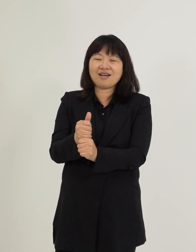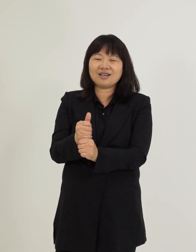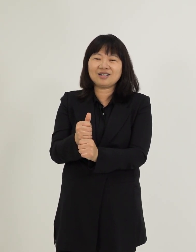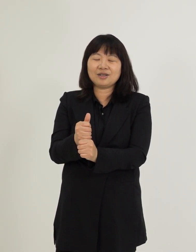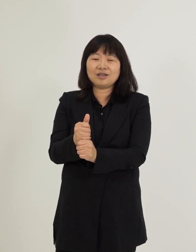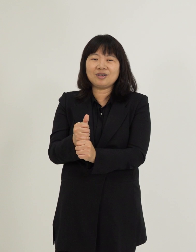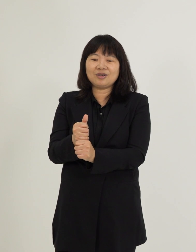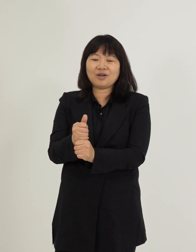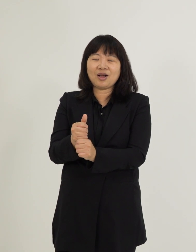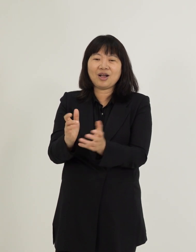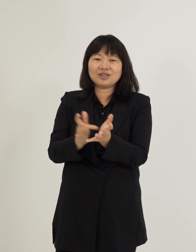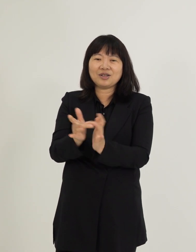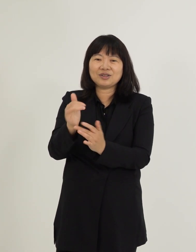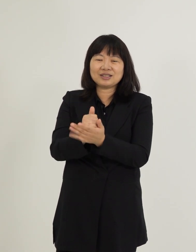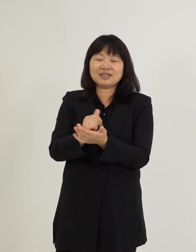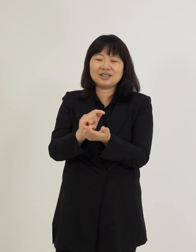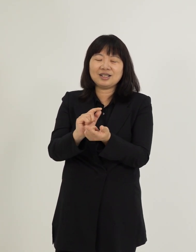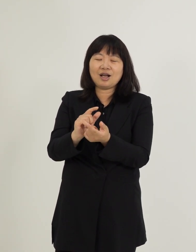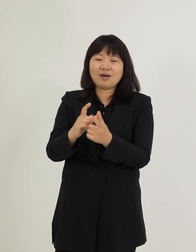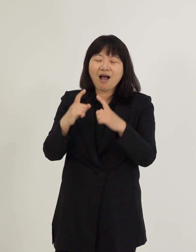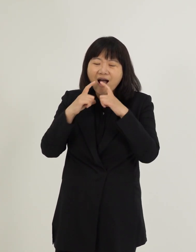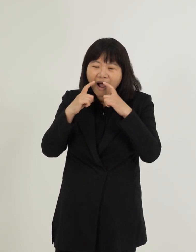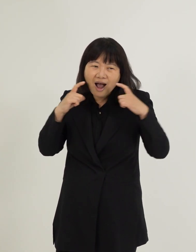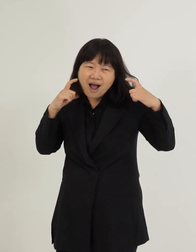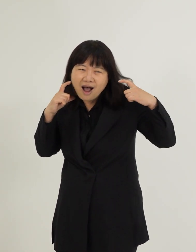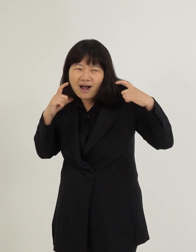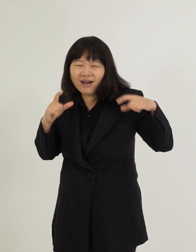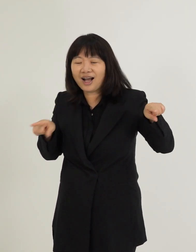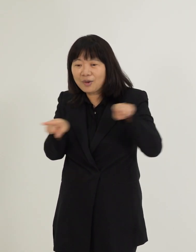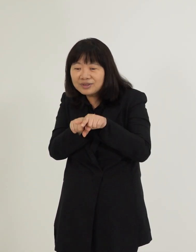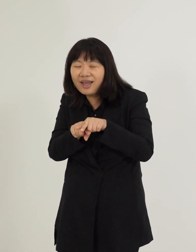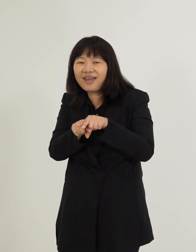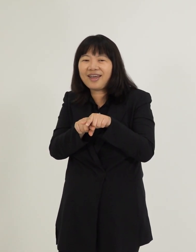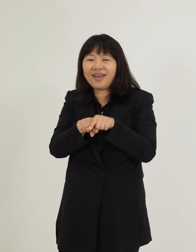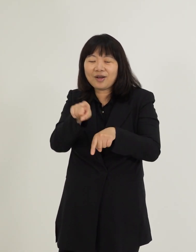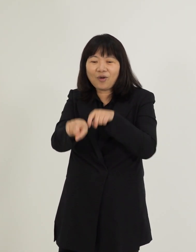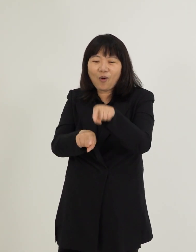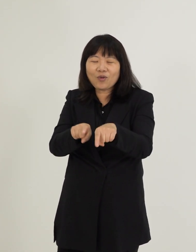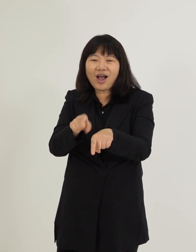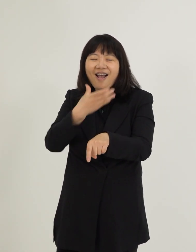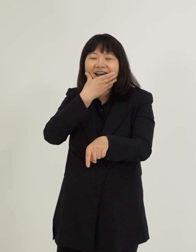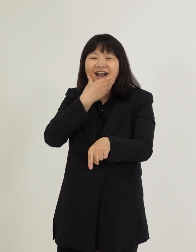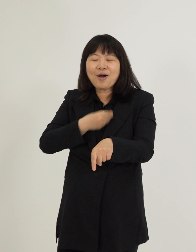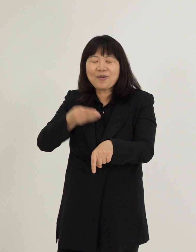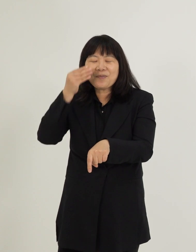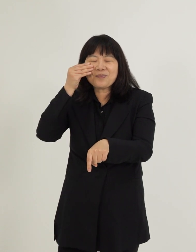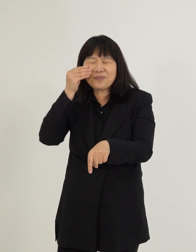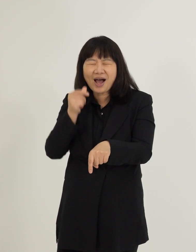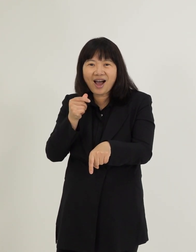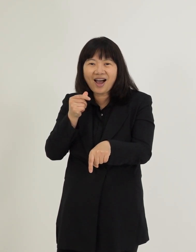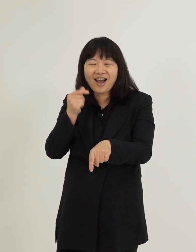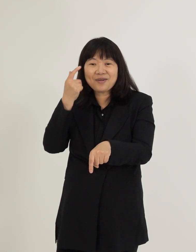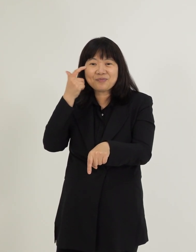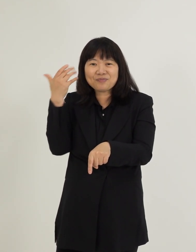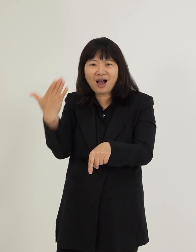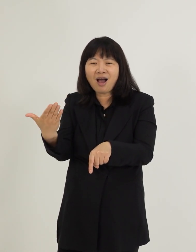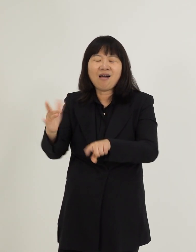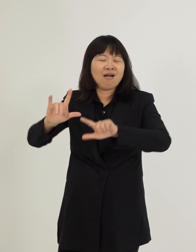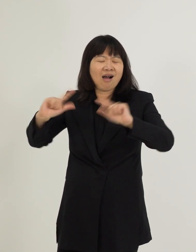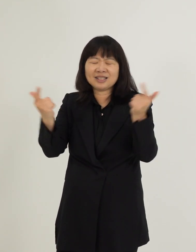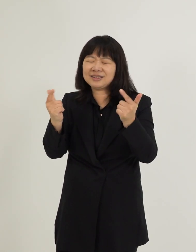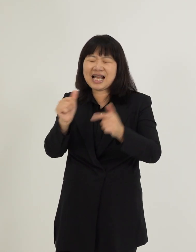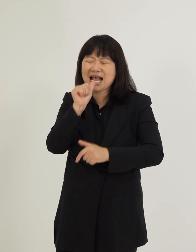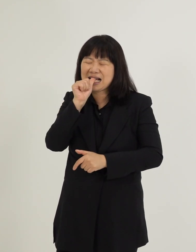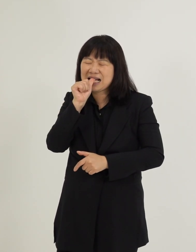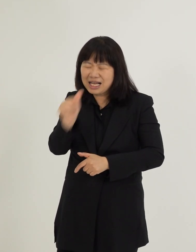예수님이 매신 멍에를 매면 그 행보가 순조롭고 평탄하고 쉽겠어요? 절대 쉽지